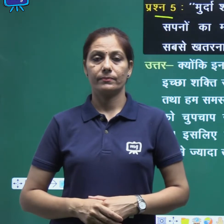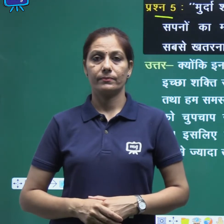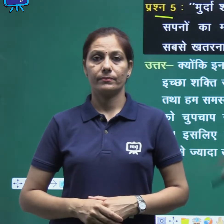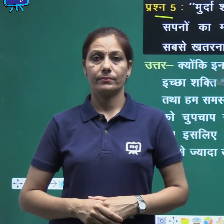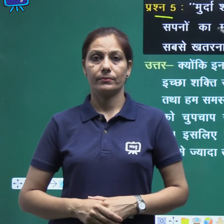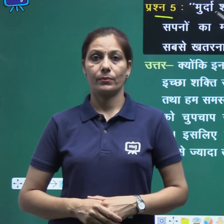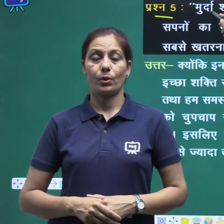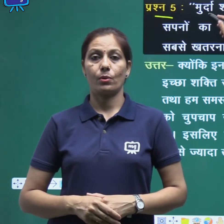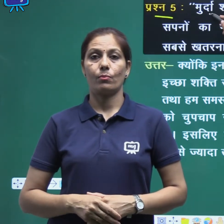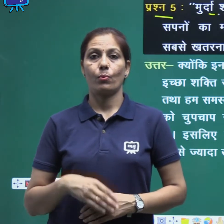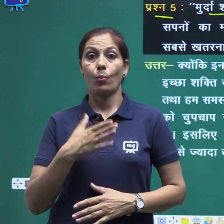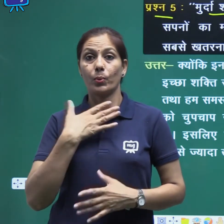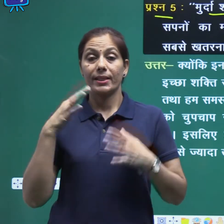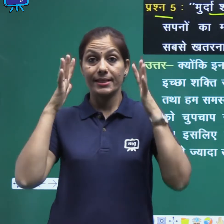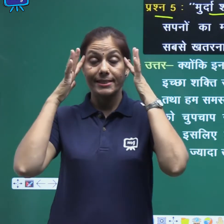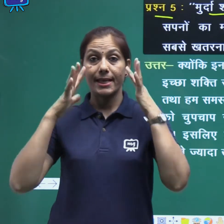मुर्दा शांति से